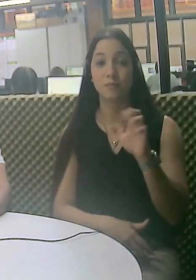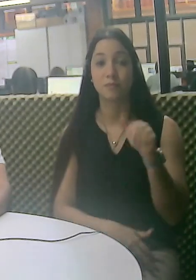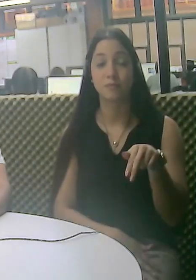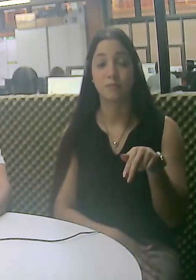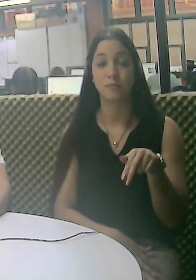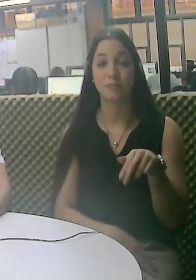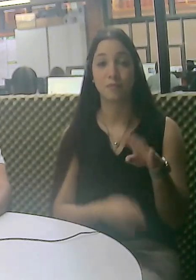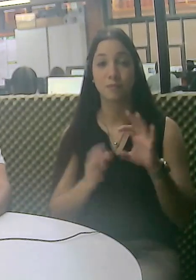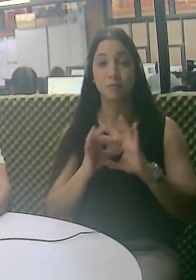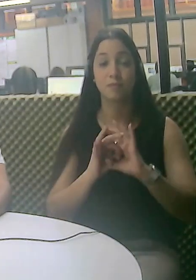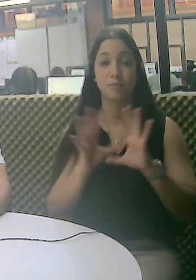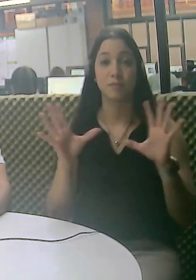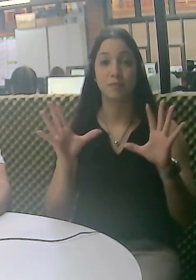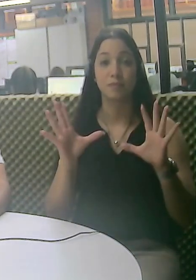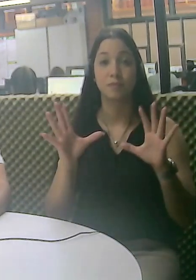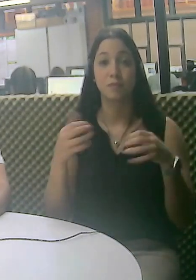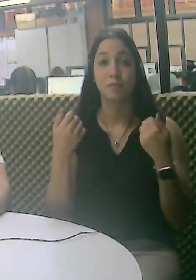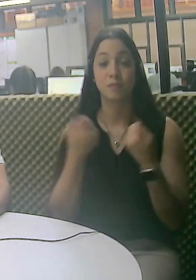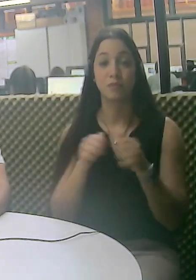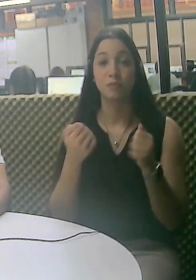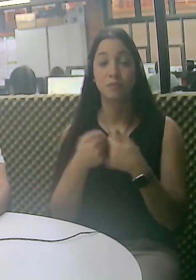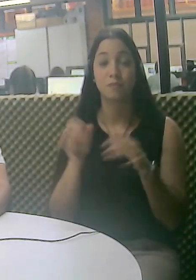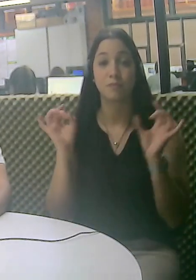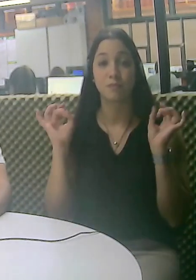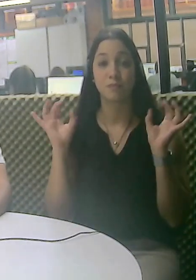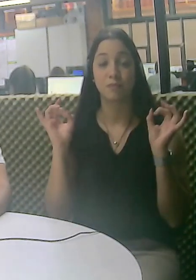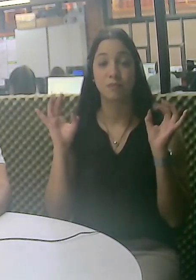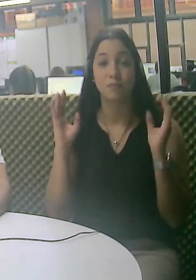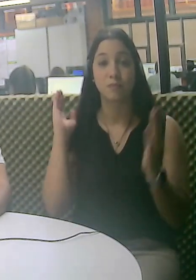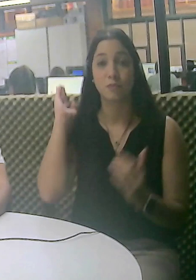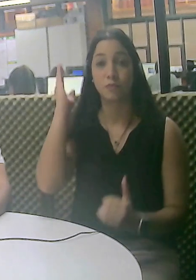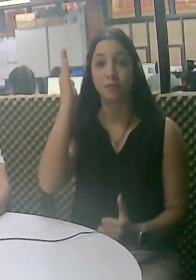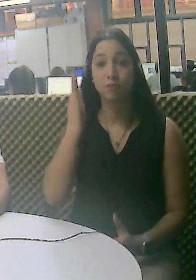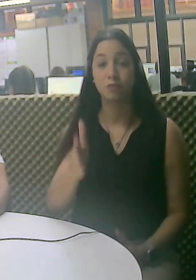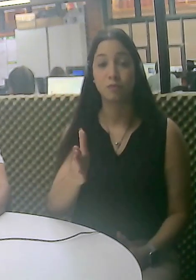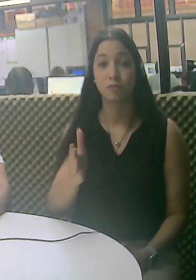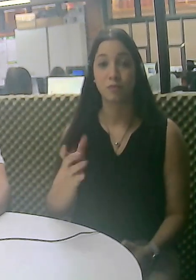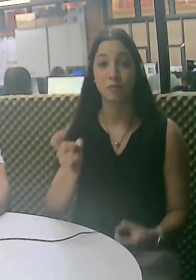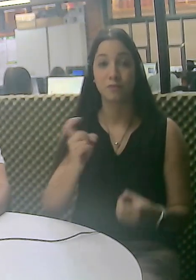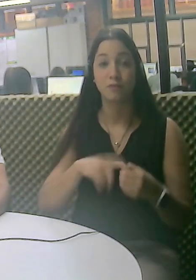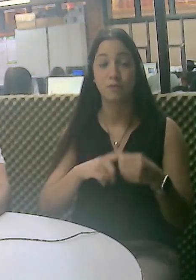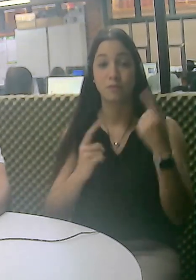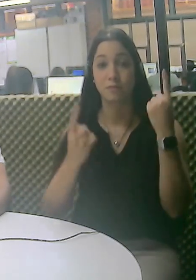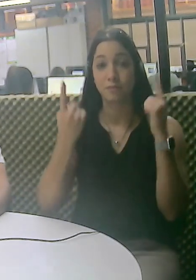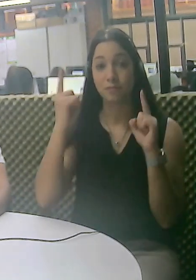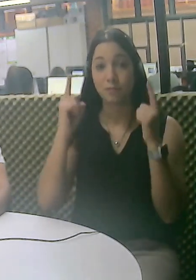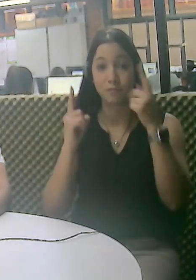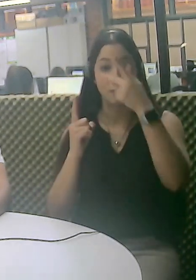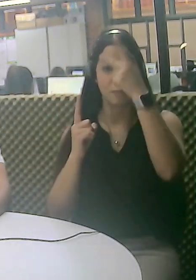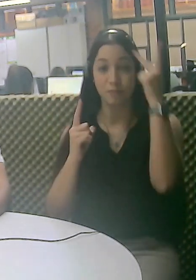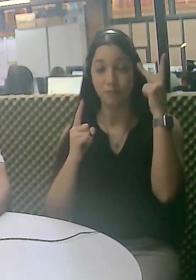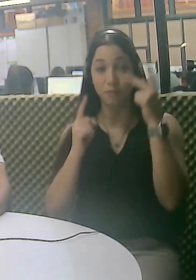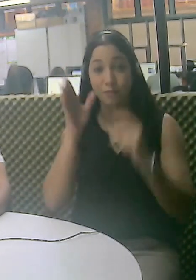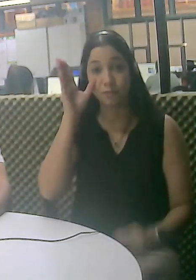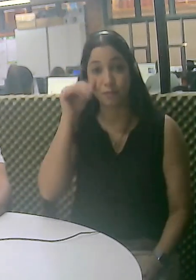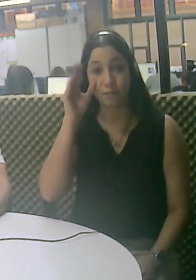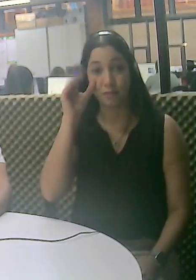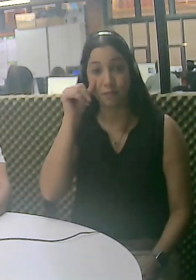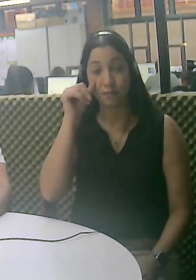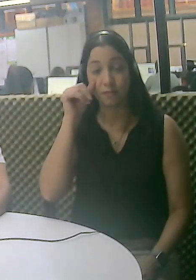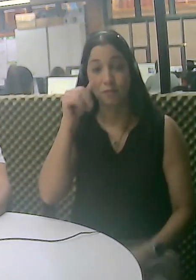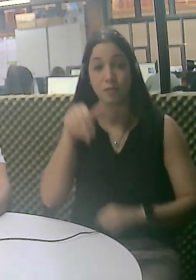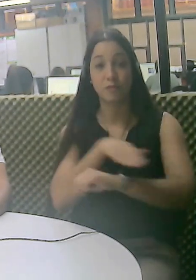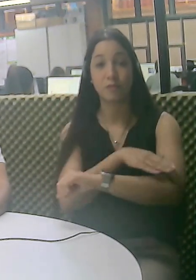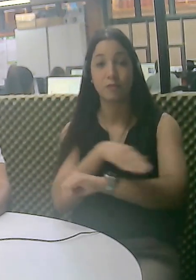CETRAN, disponibilizará linhas especiais de ônibus para atender a volta dos foliões que vão acompanhar os desfiles de carnaval